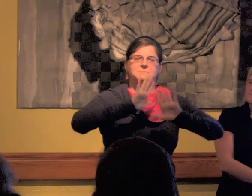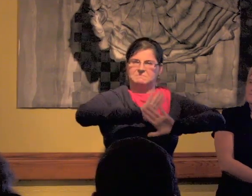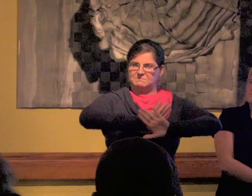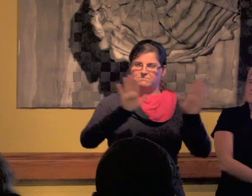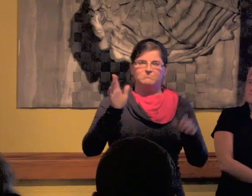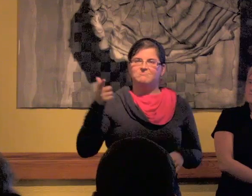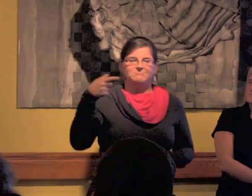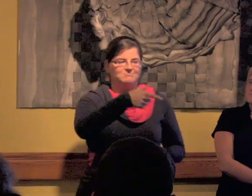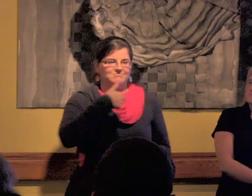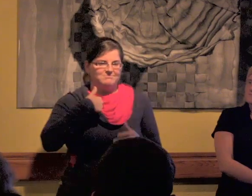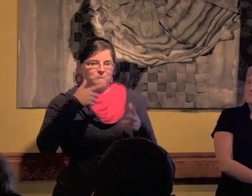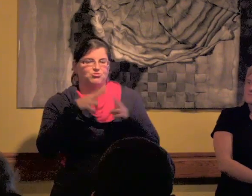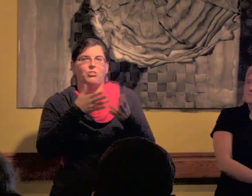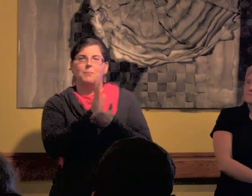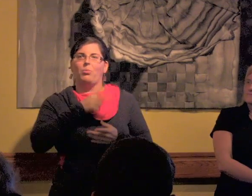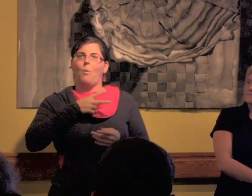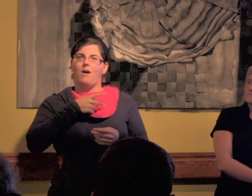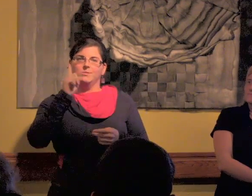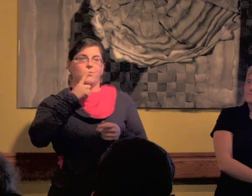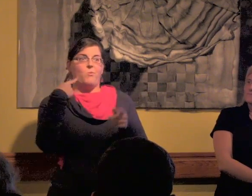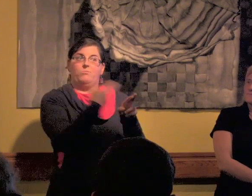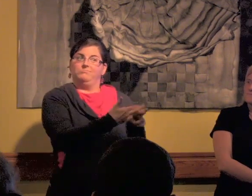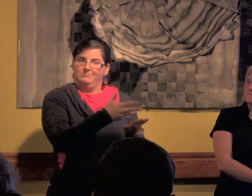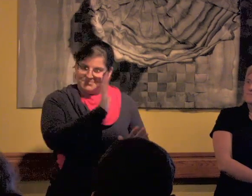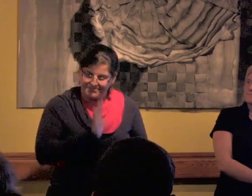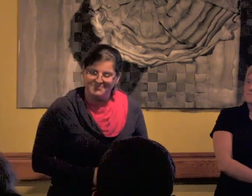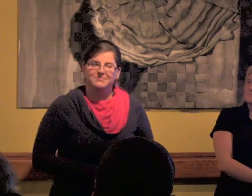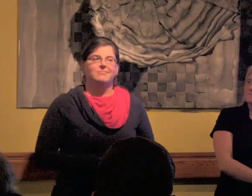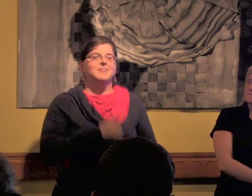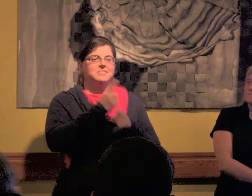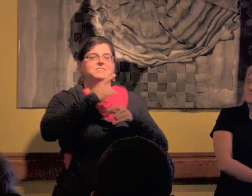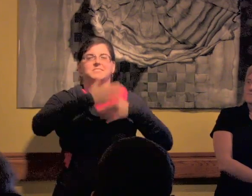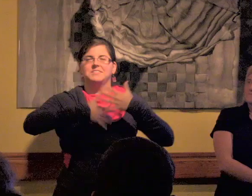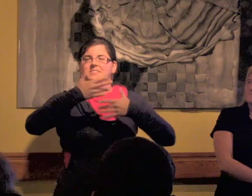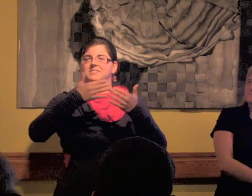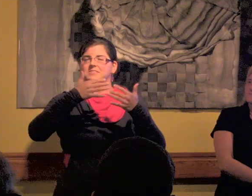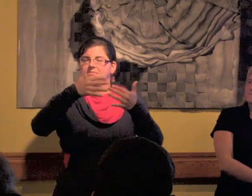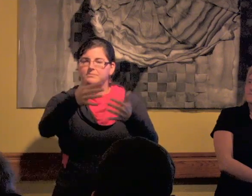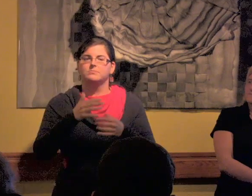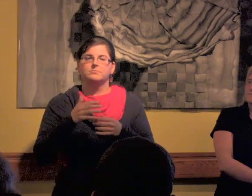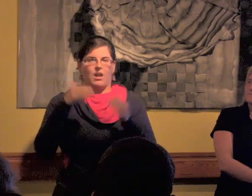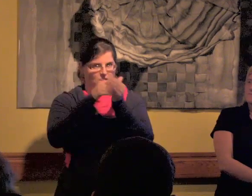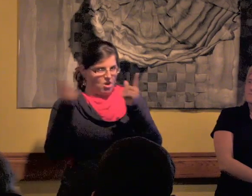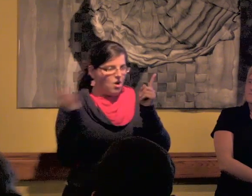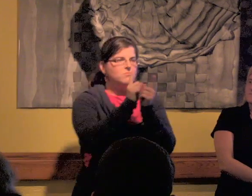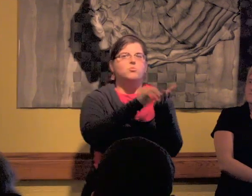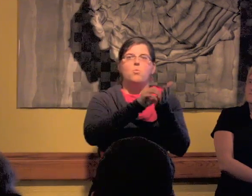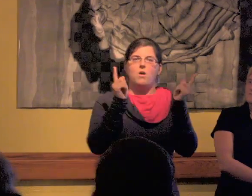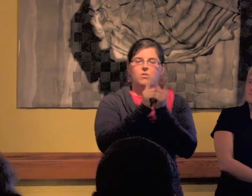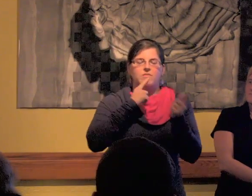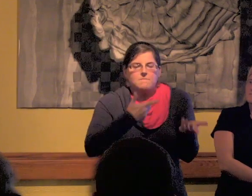Et elle a donc dû se battre à ce sujet. Cette personne sourde était une personne qui connaissait bien ses droits quand